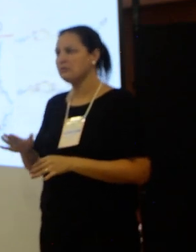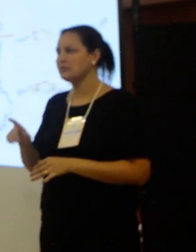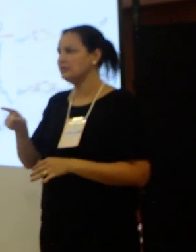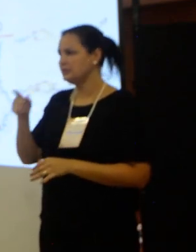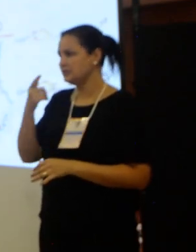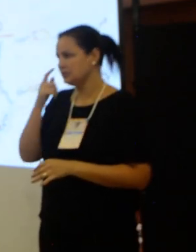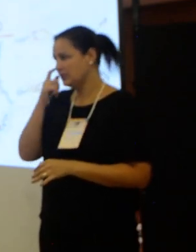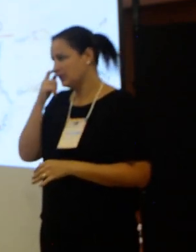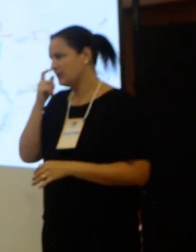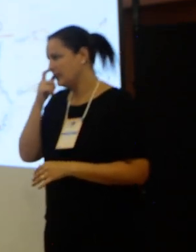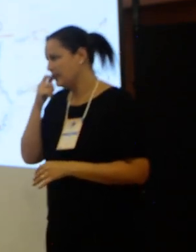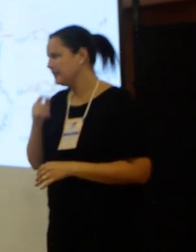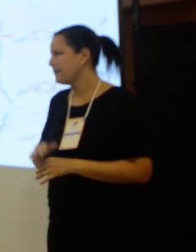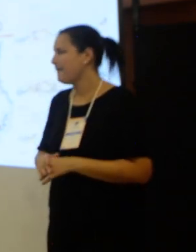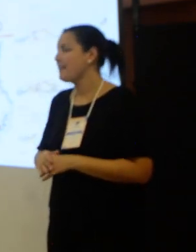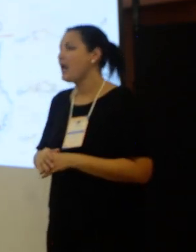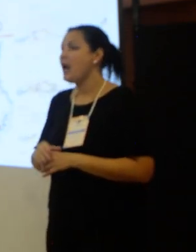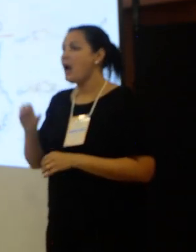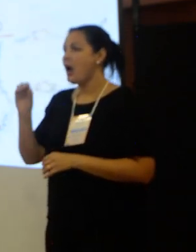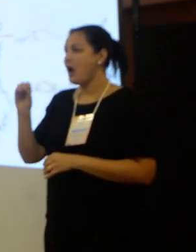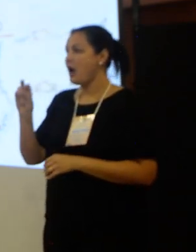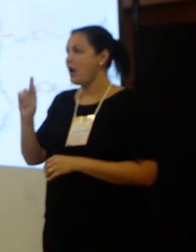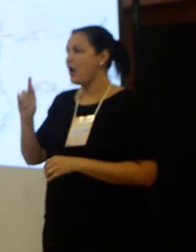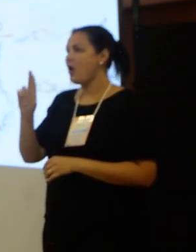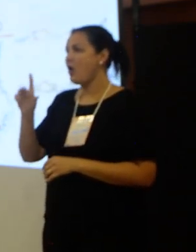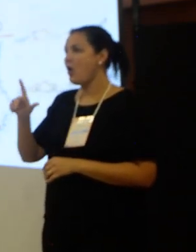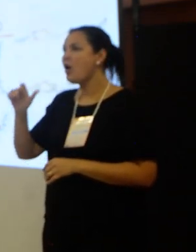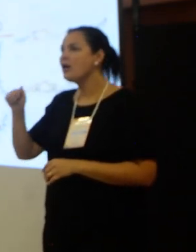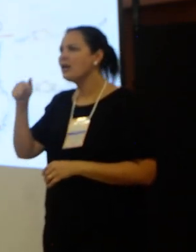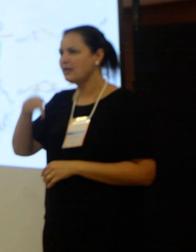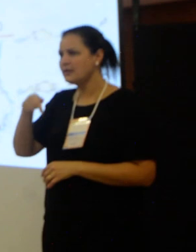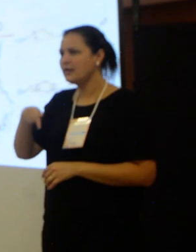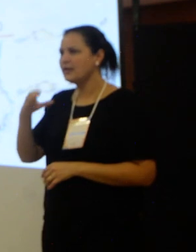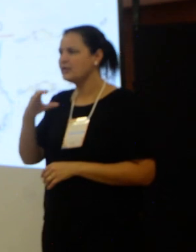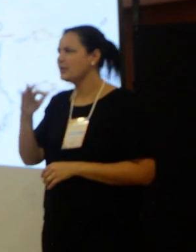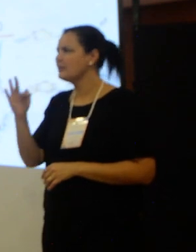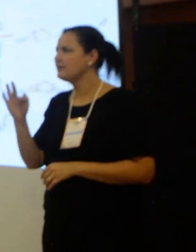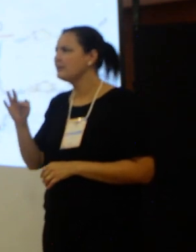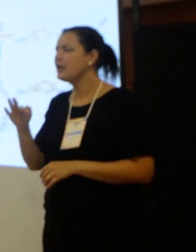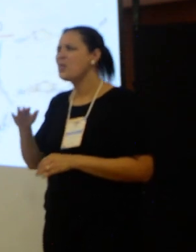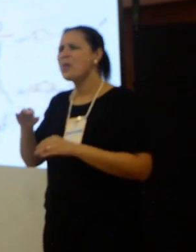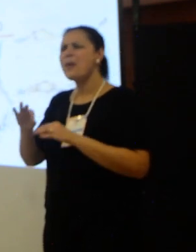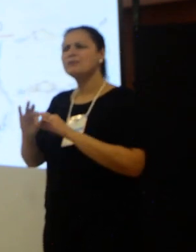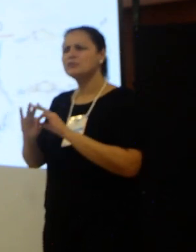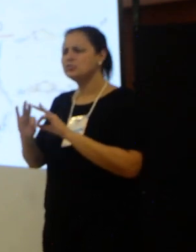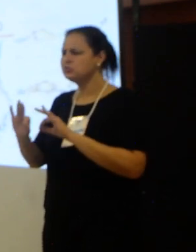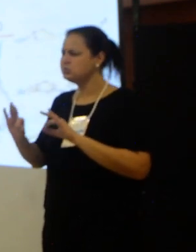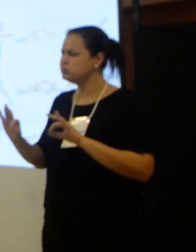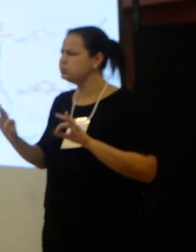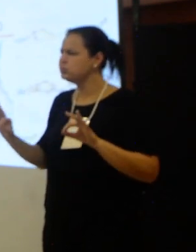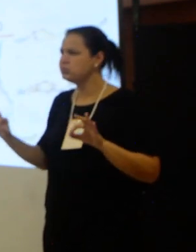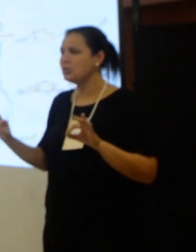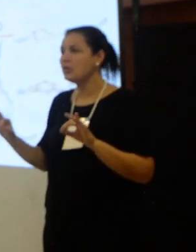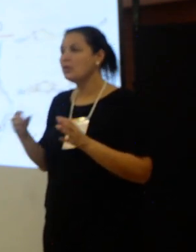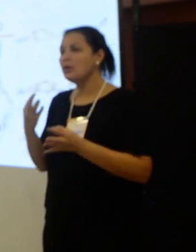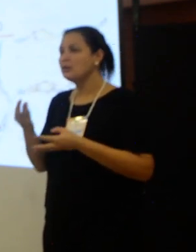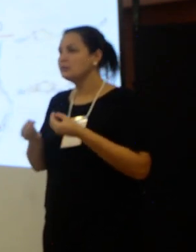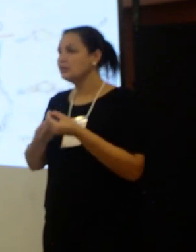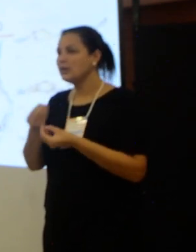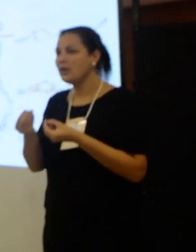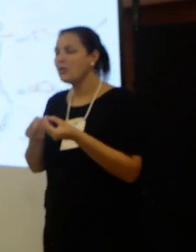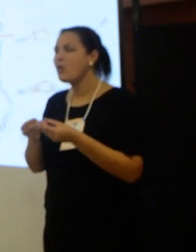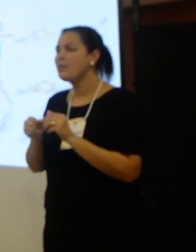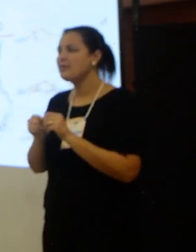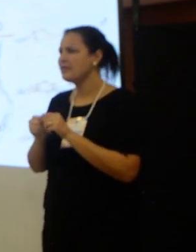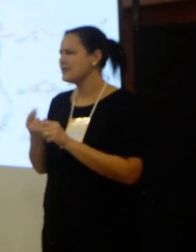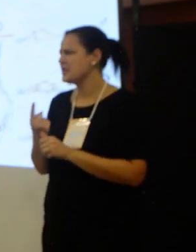né, gente? Muito diversa, quase impossível fazer a orla toda numa oficina só. Então, em 2003 foi escolhido